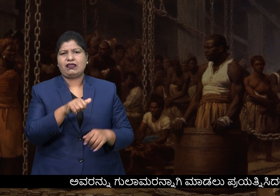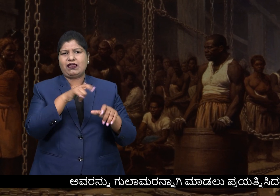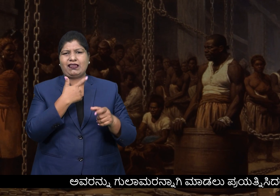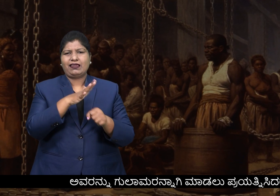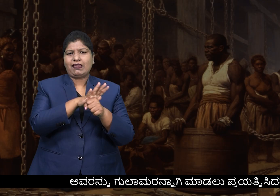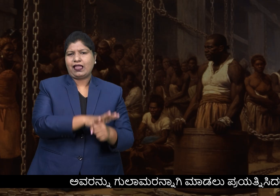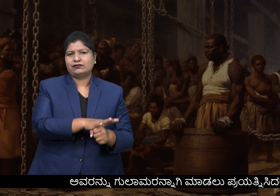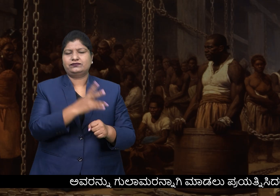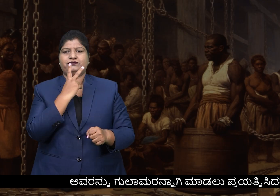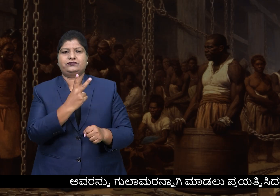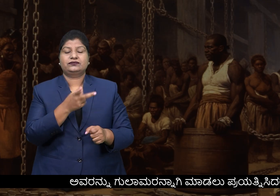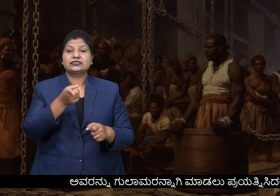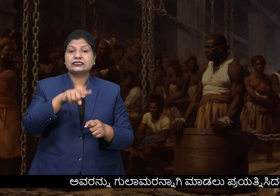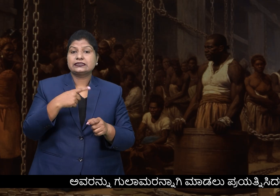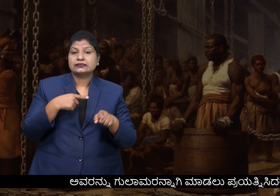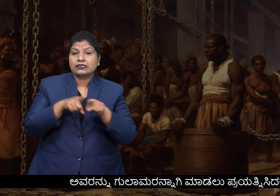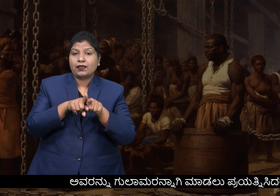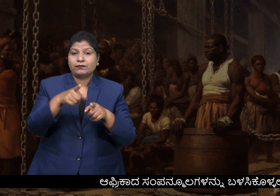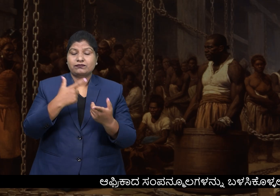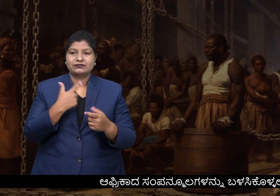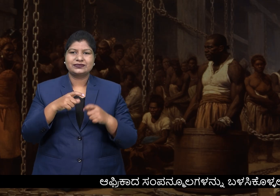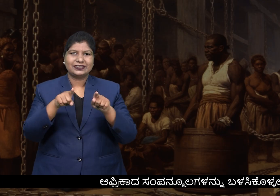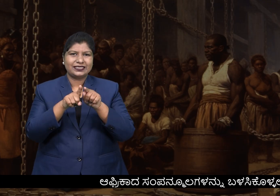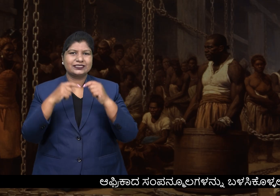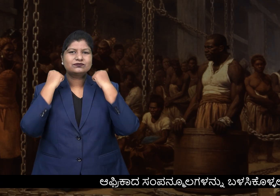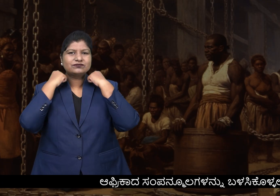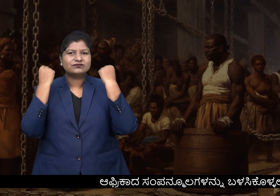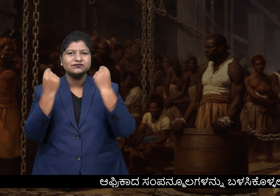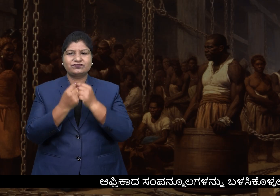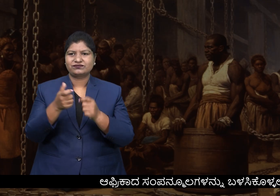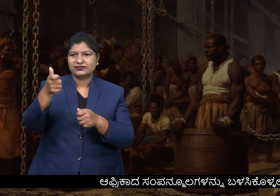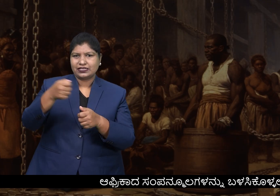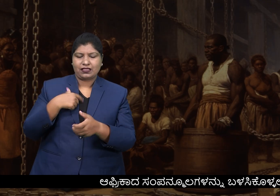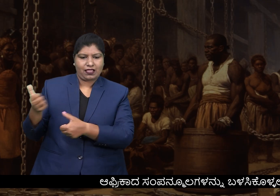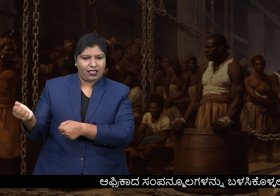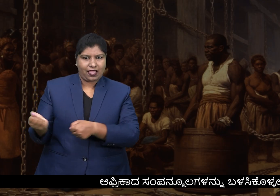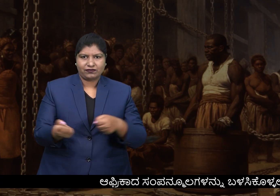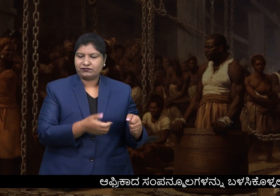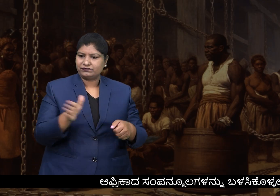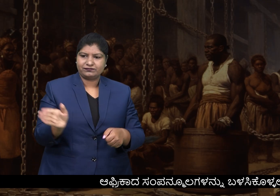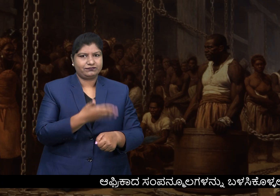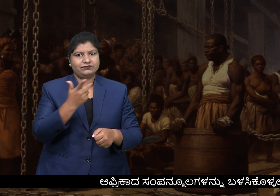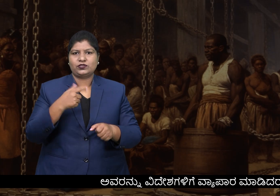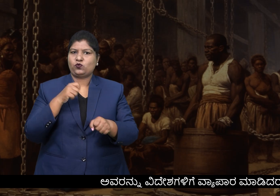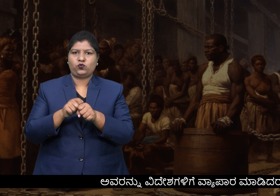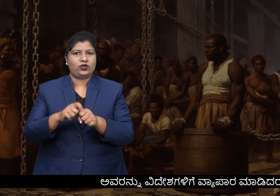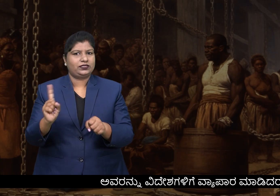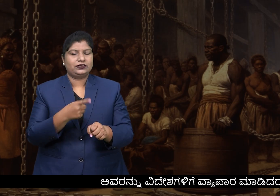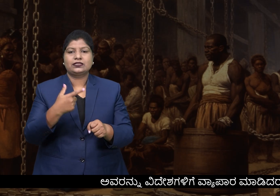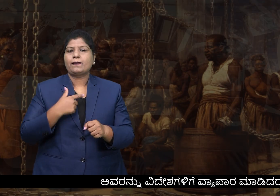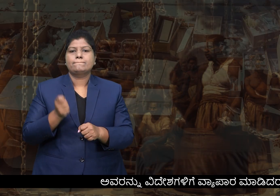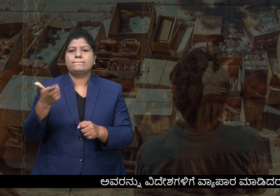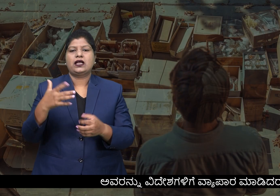ಗುಲಾಮರನ್ನಾಗಿ ಮಾಡಲು ಪ್ರಯತ್ನಿಸಿದರು ಮತ್ತು ಆಫ್ರಿಕಾದ ಸಂಪನ್ಮೂಲಗಳನ್ನು ಬಳಸಿಕೊಳ್ಳಲು